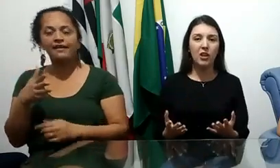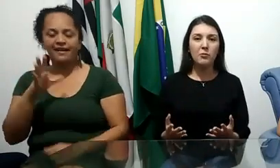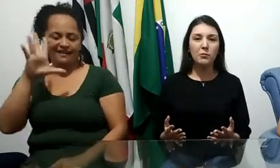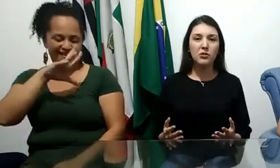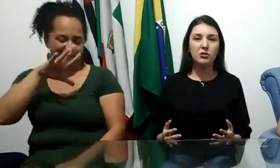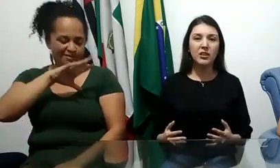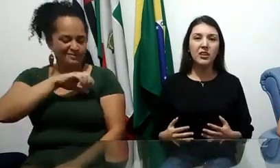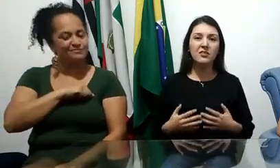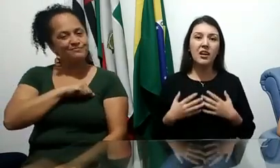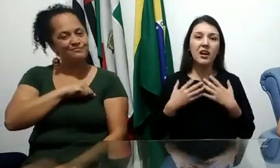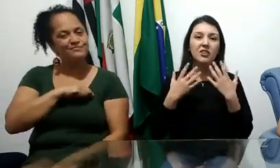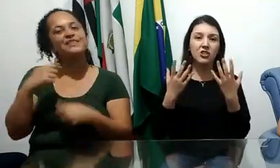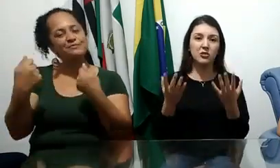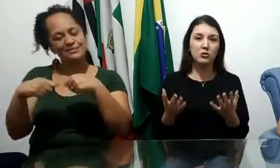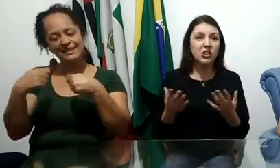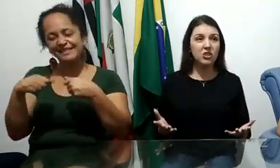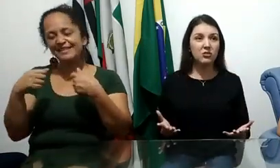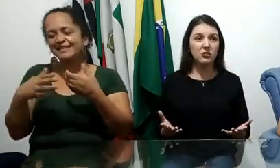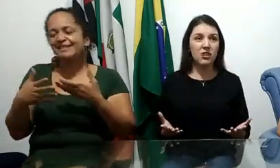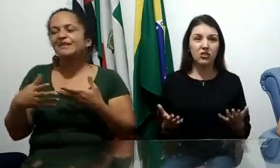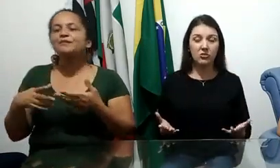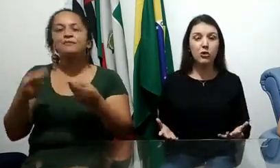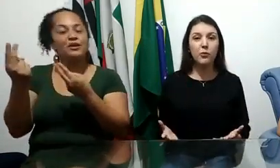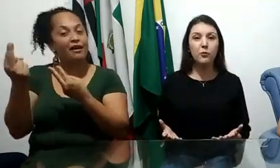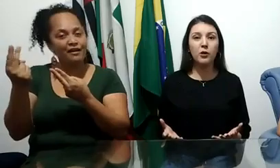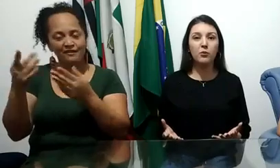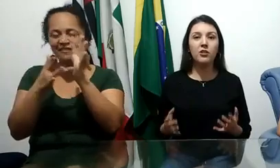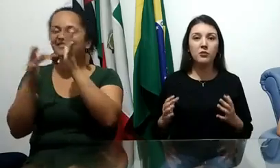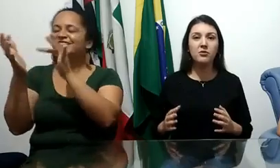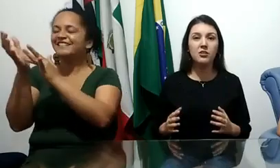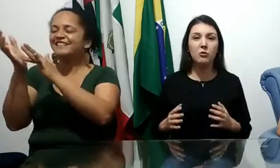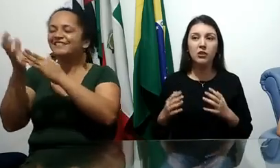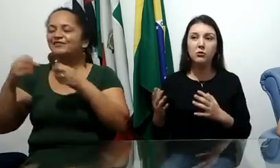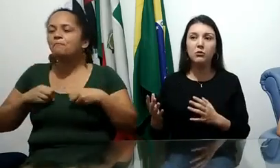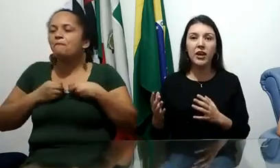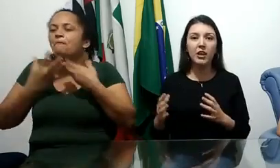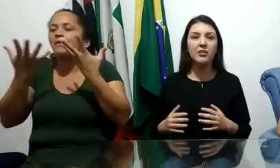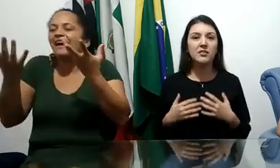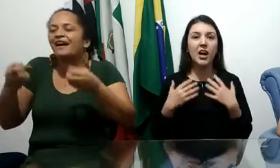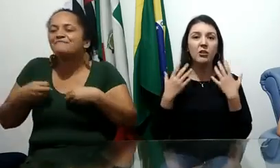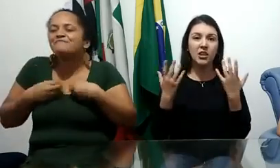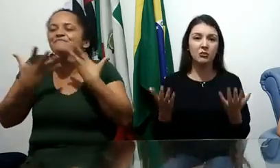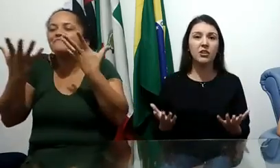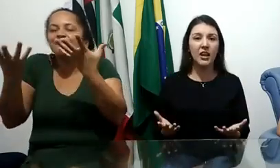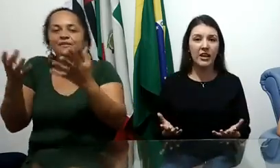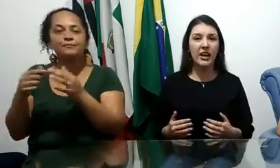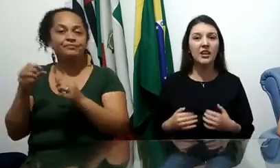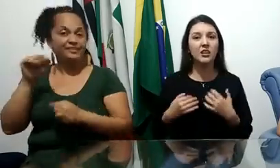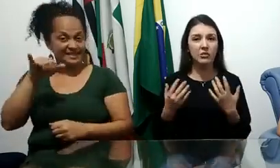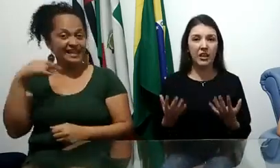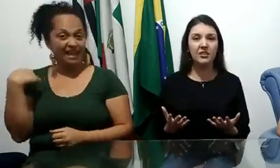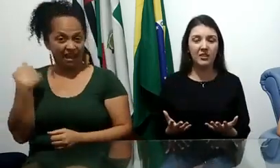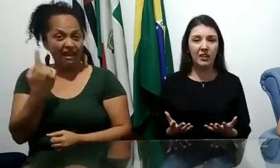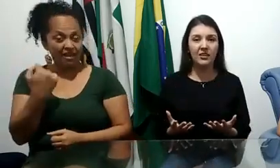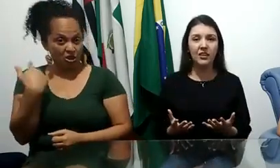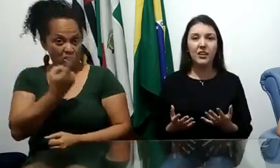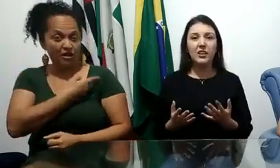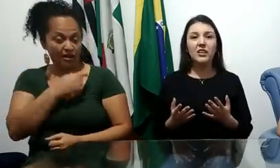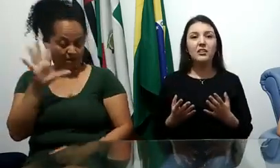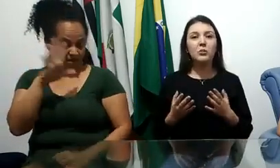amor, uma pessoa que exala Jesus. O que Jesus é? Jesus é o próprio amor, então se eu ando com ele, eu exalo aquilo que ele é, aquilo que ele